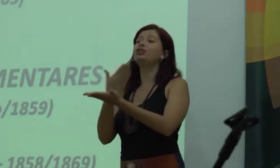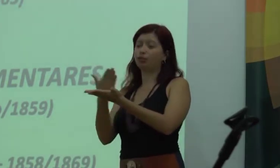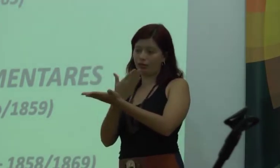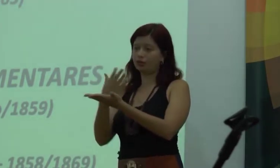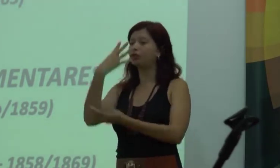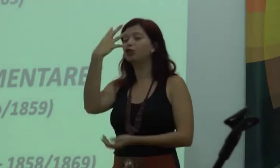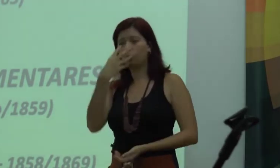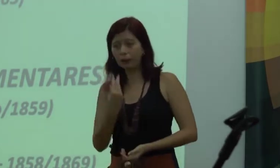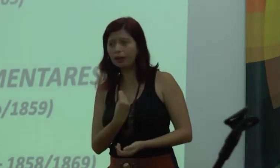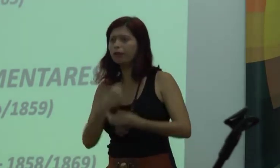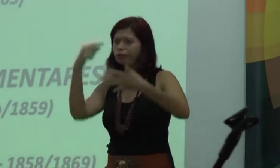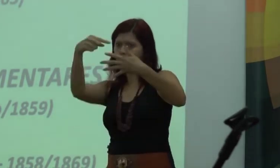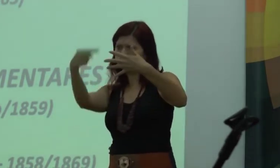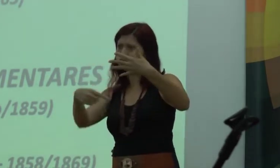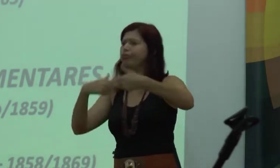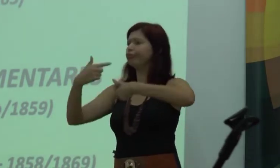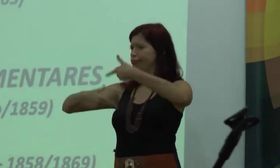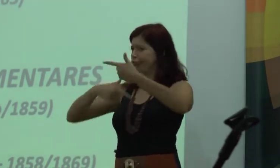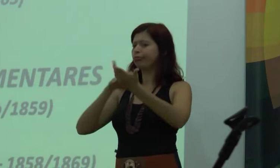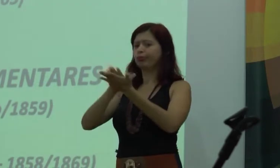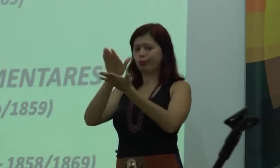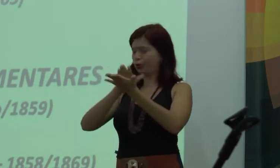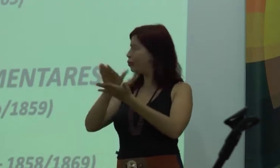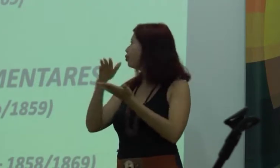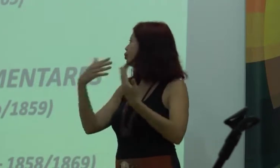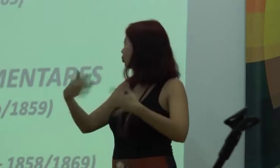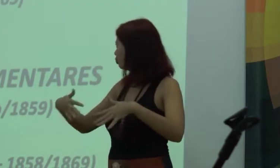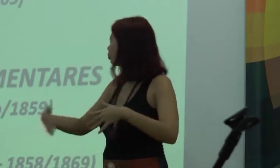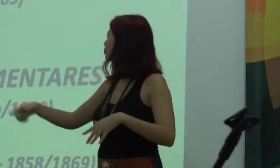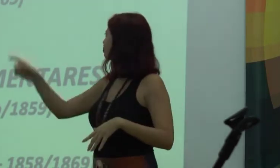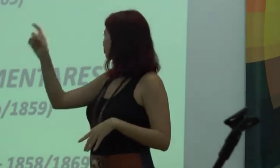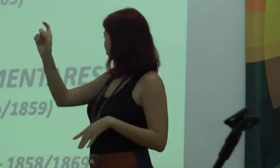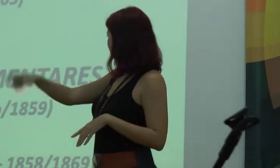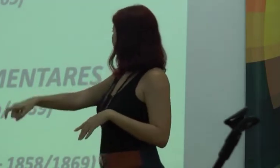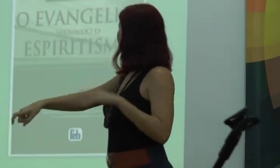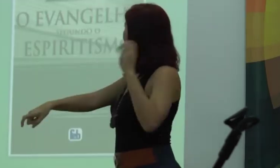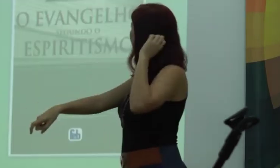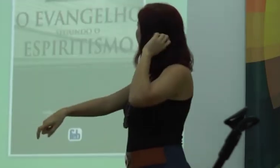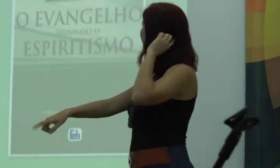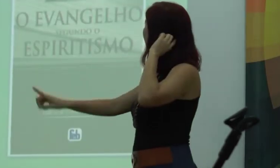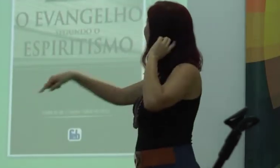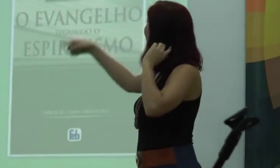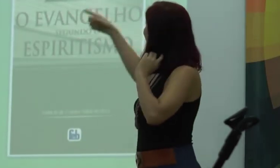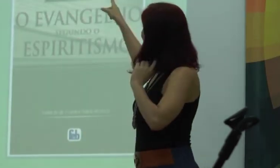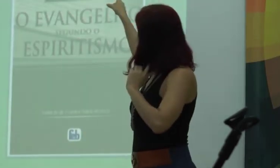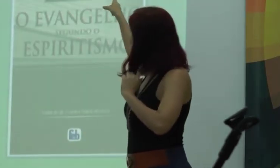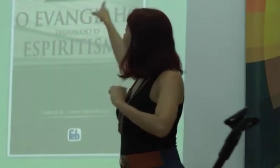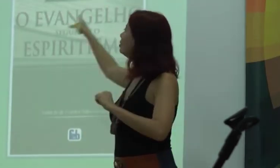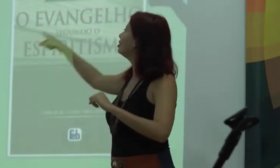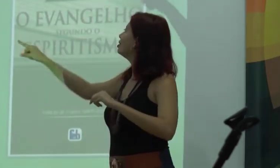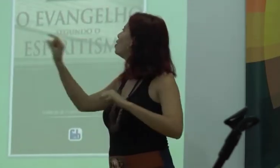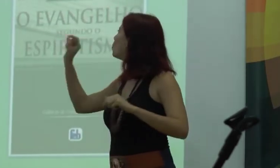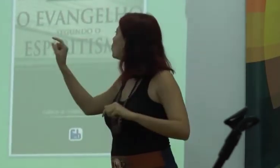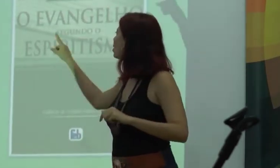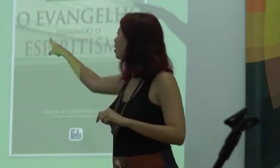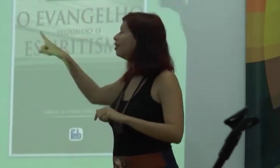póstumas, e continuaram as revistas espíritas com esse trabalho de publicação.